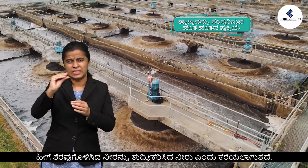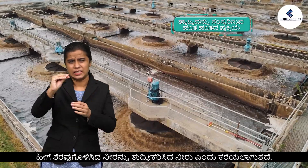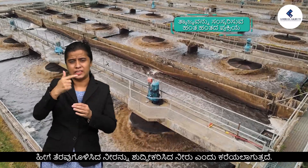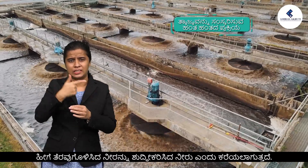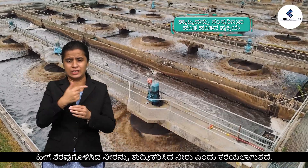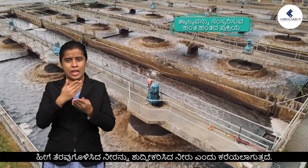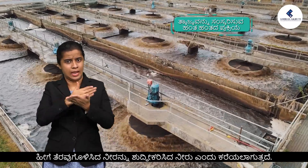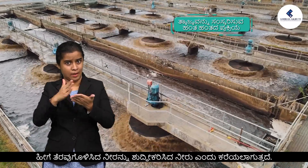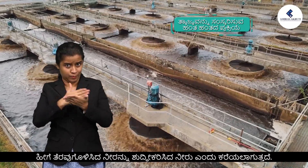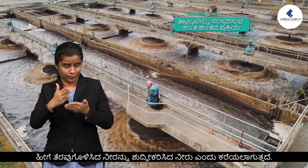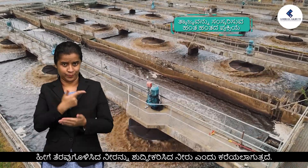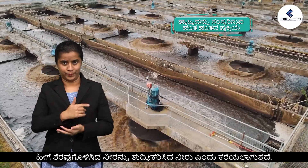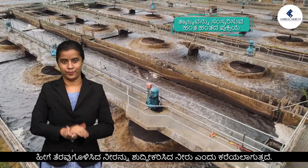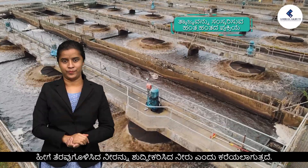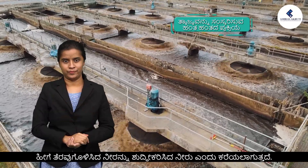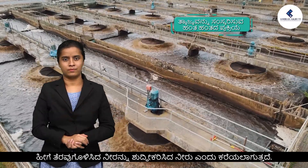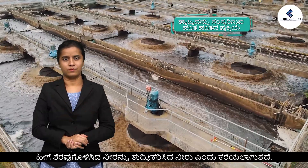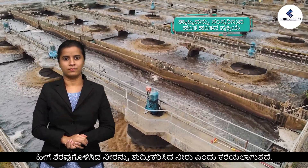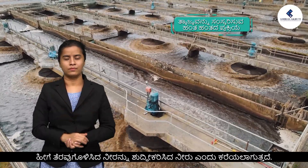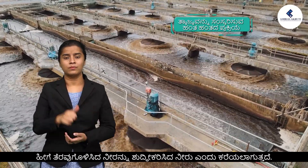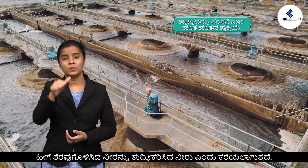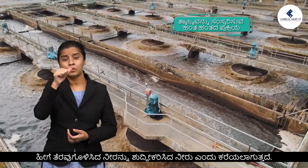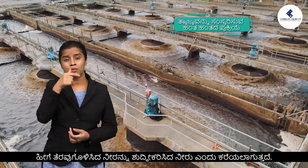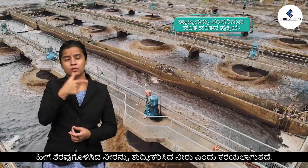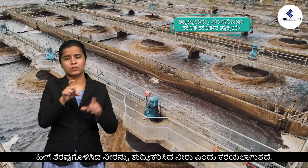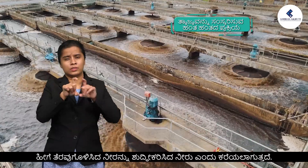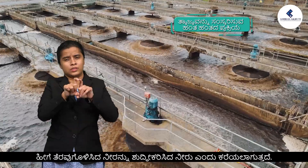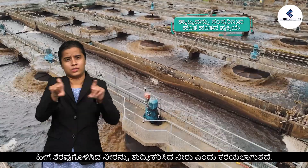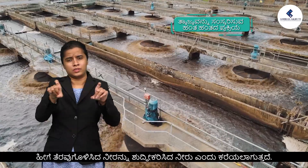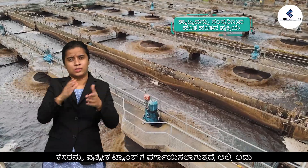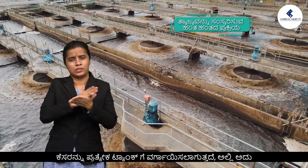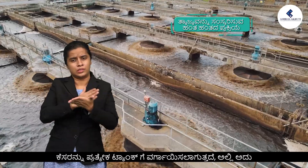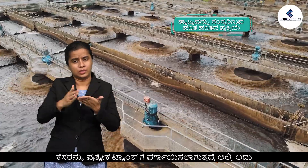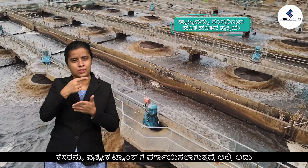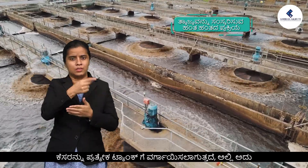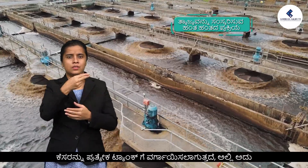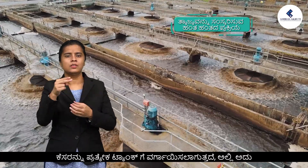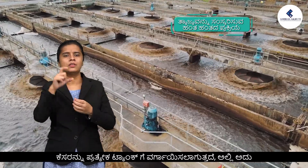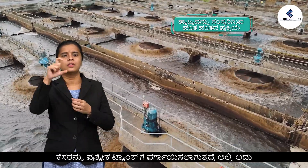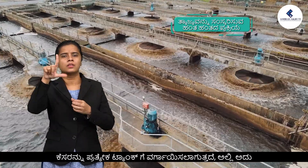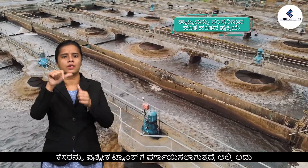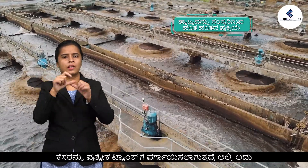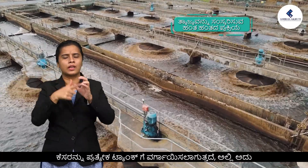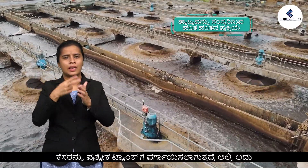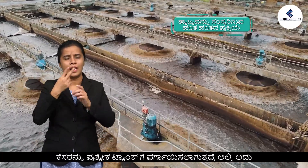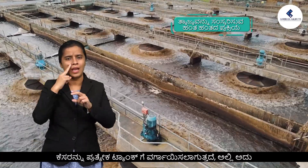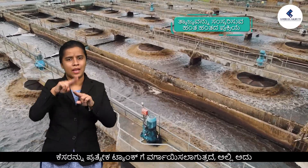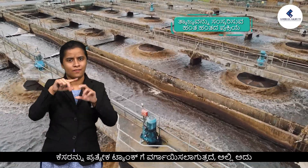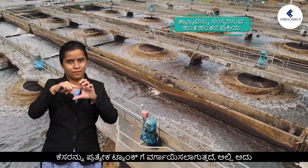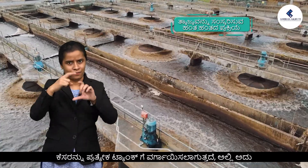ತೆರವುಗೊಳಿಸಿದ ನೀರನ್ನು ಶುದ್ಧೀಕರಿಸಿದ ನೀರು ಎಂದು ಕರೆಯಲಾಗುತ್ತದೆ. ಕೆಸರನ್ನು ಪ್ರತ್ಯೇಕ